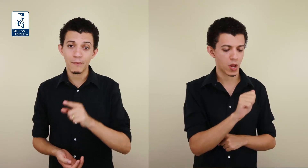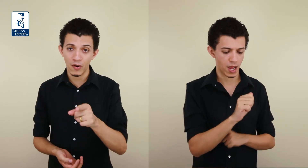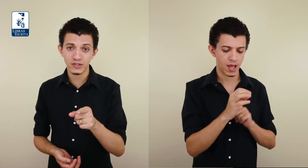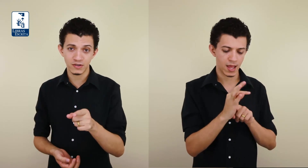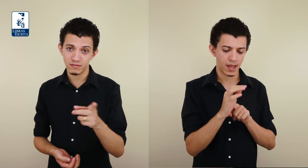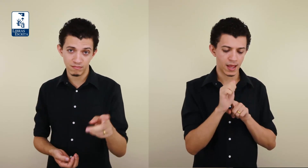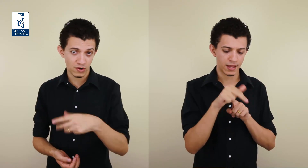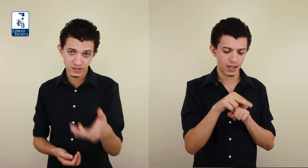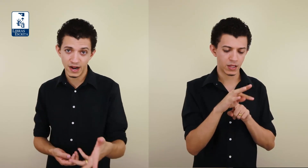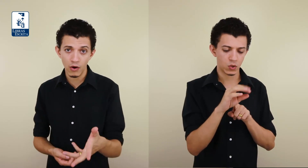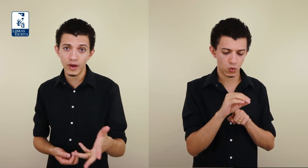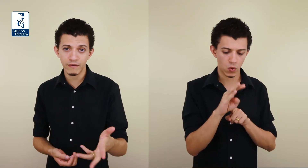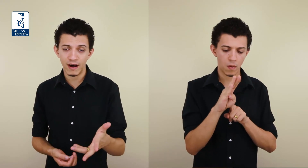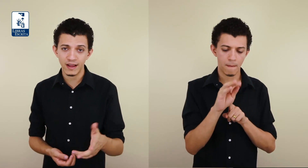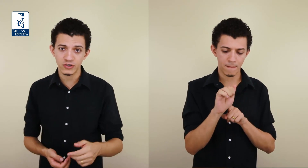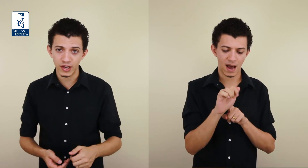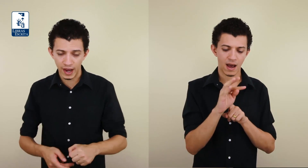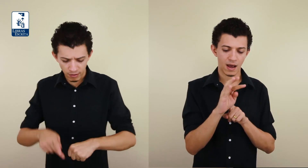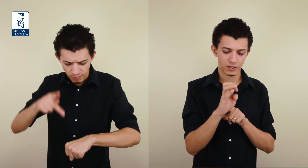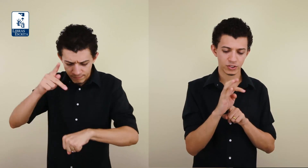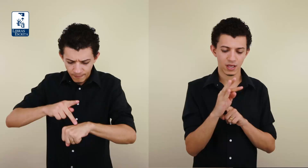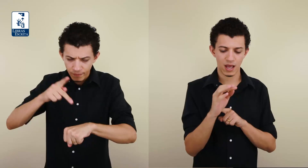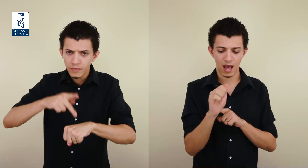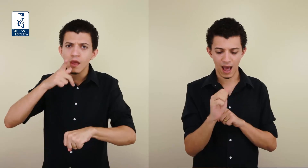pode mostrar o equivalente direto.